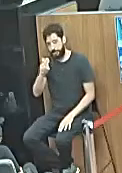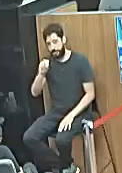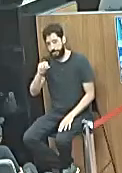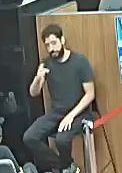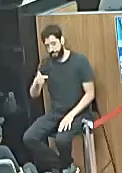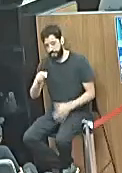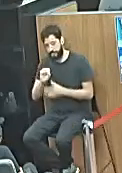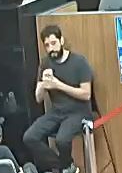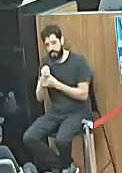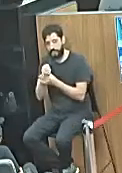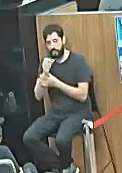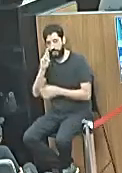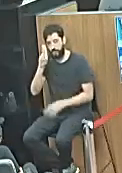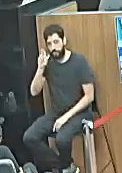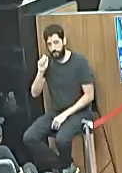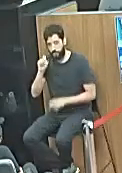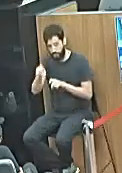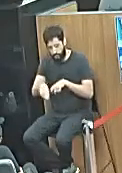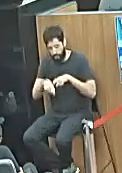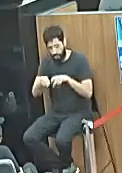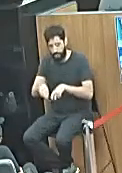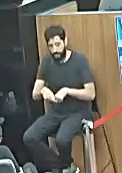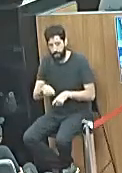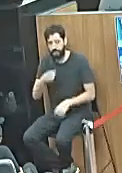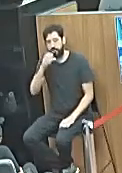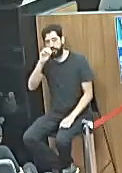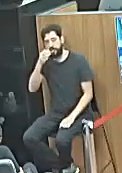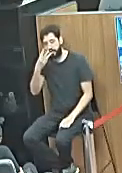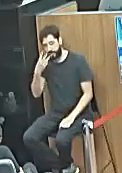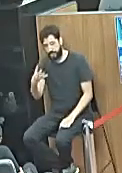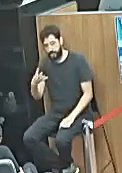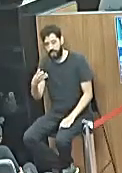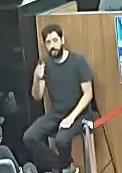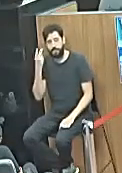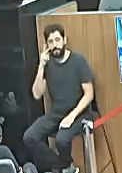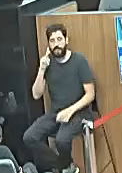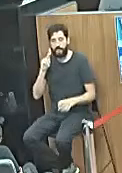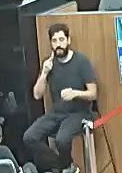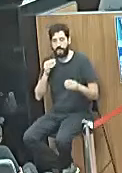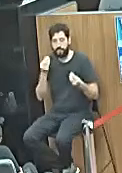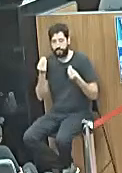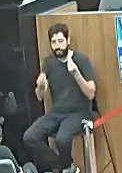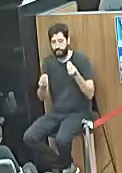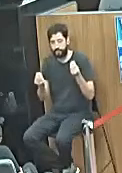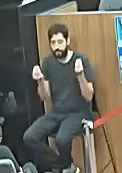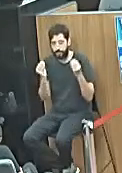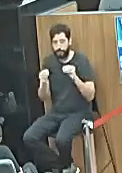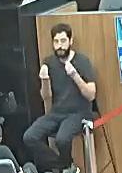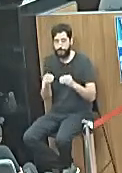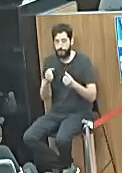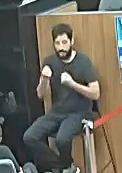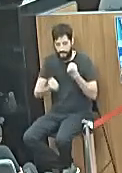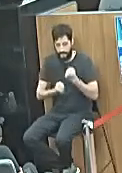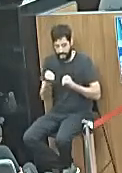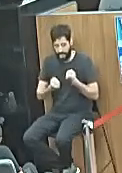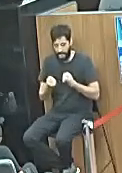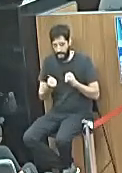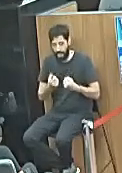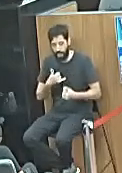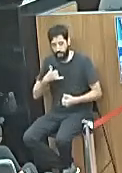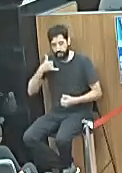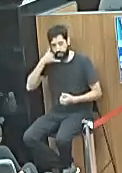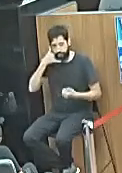segurança rural do programa 0 34 para equipar as patrulhas com veículos rádio móvel e sistema de